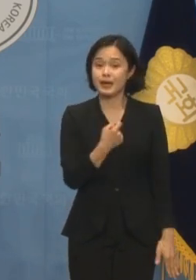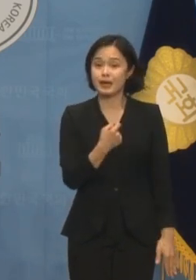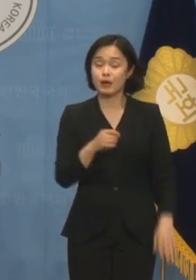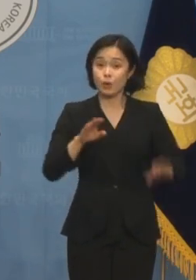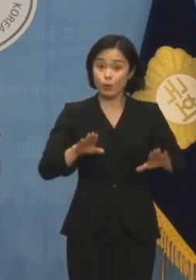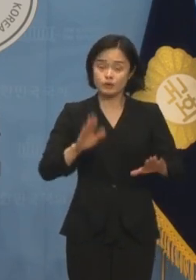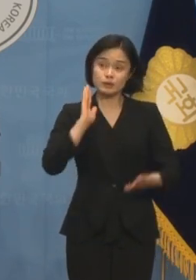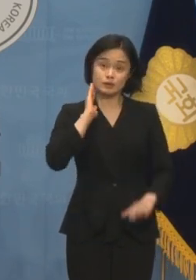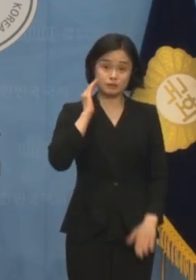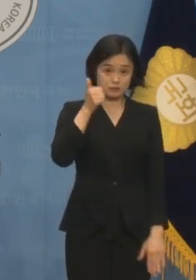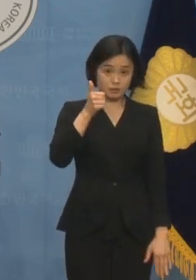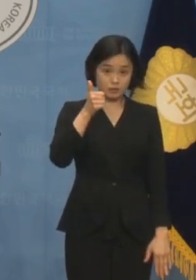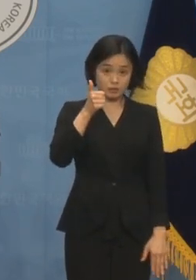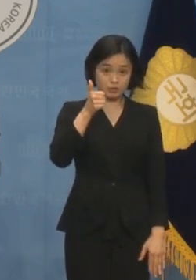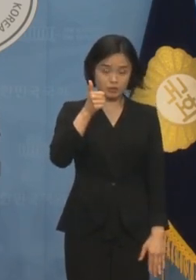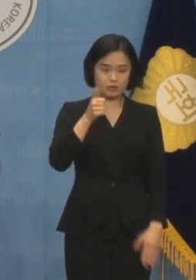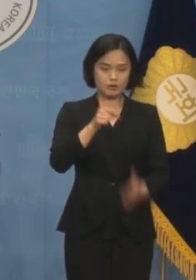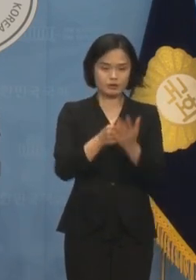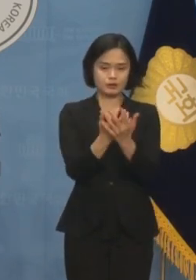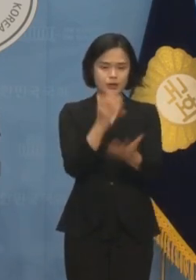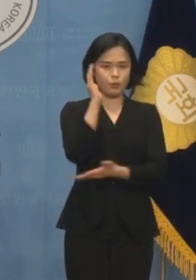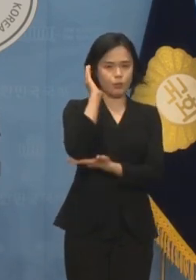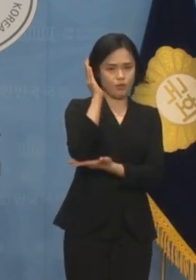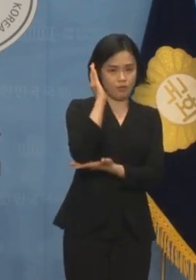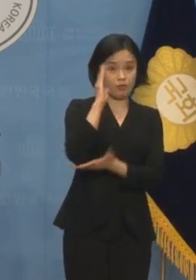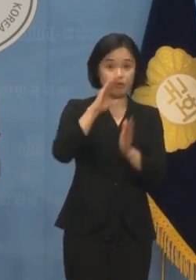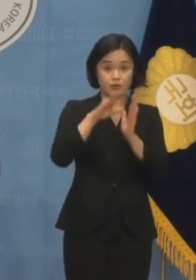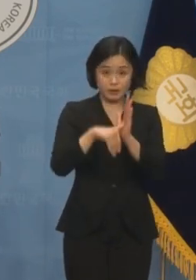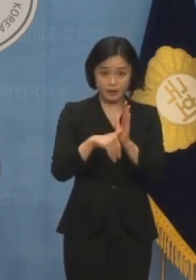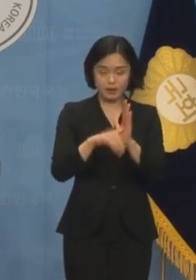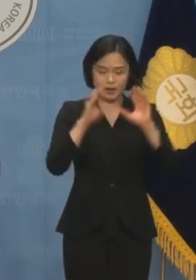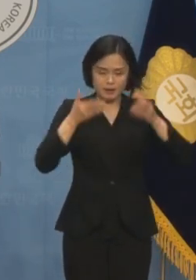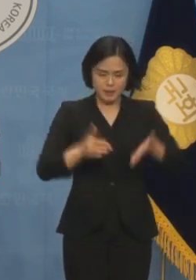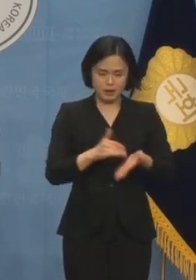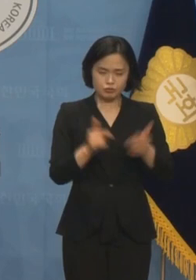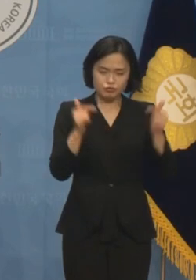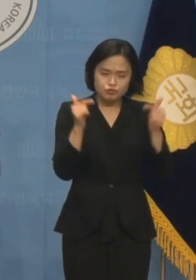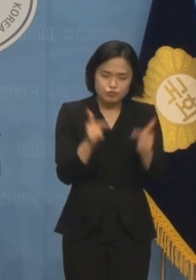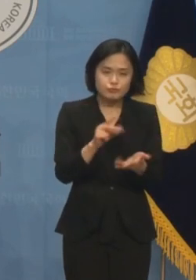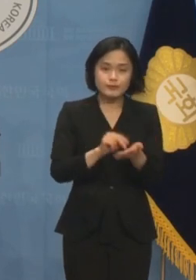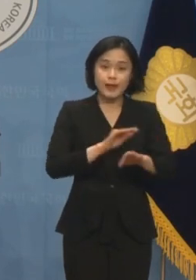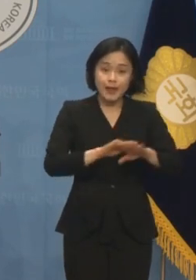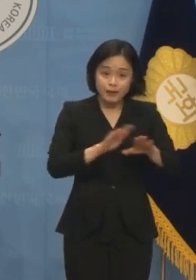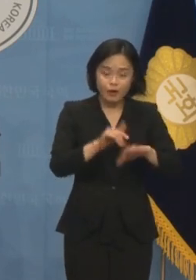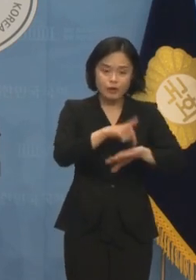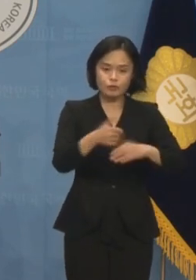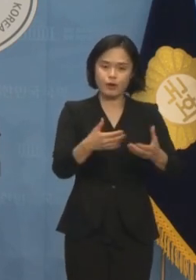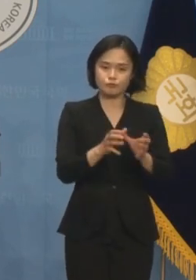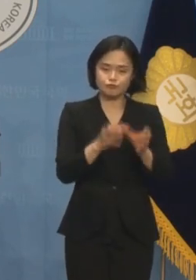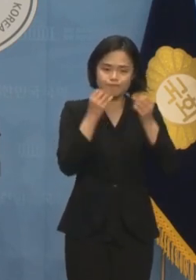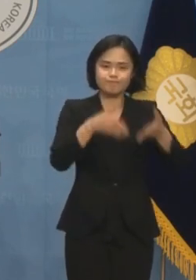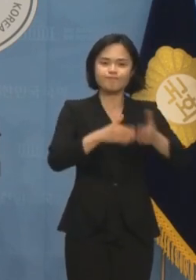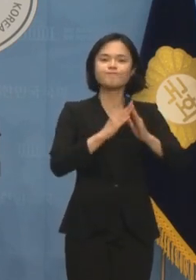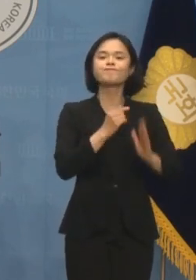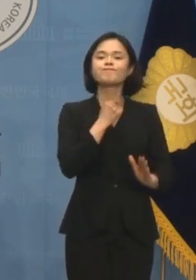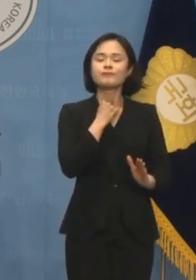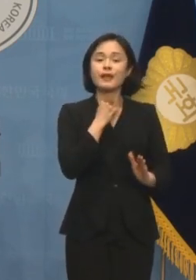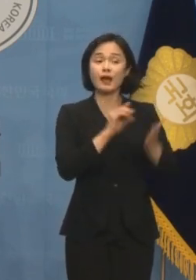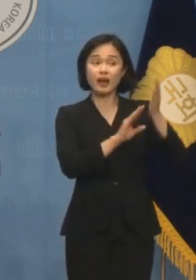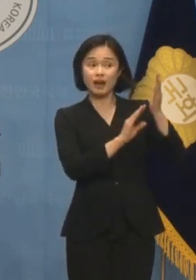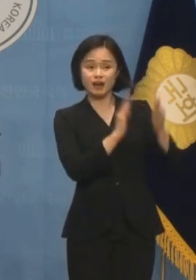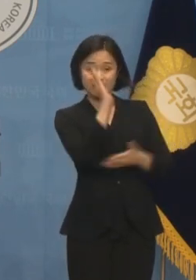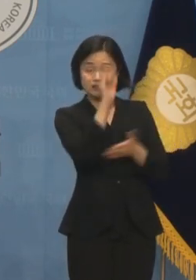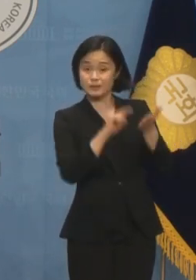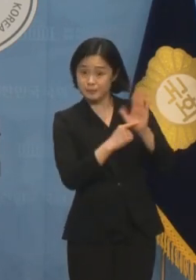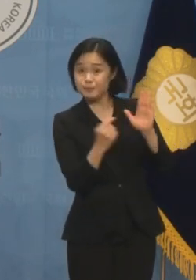2주년 기자회견을 통해서 저출생 대응 기획부를 제안했습니다마는 그 무슨 기구들보다